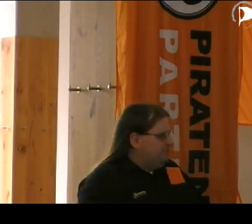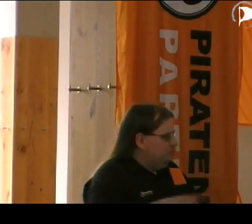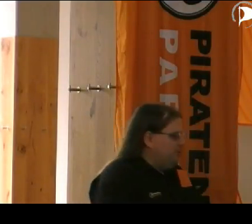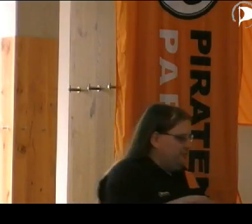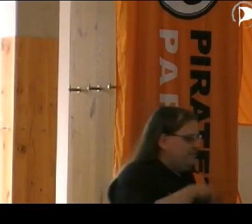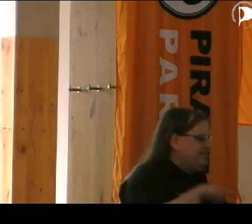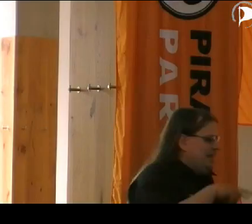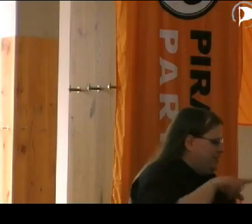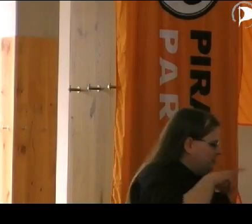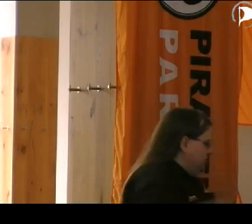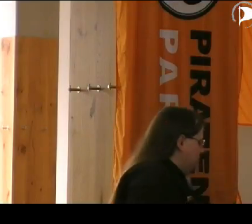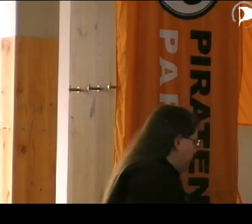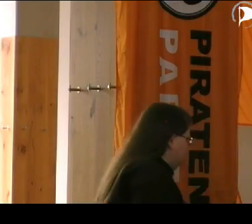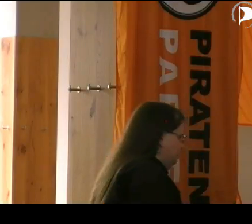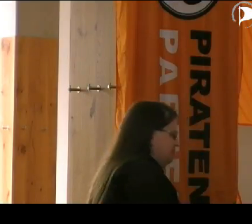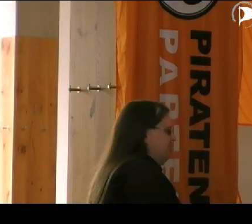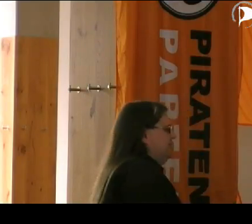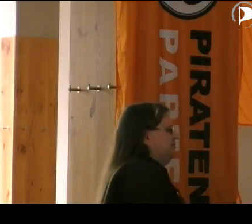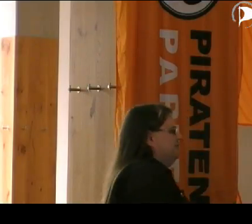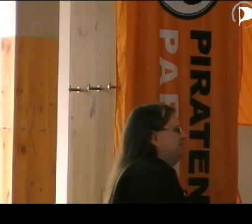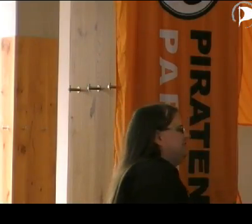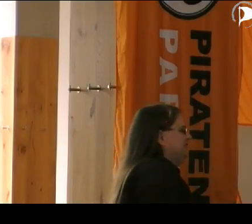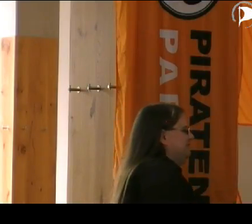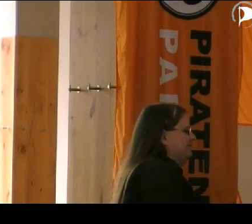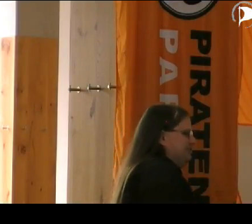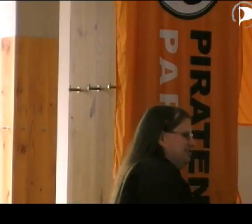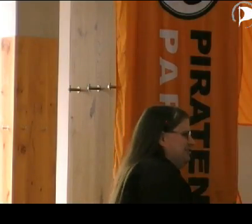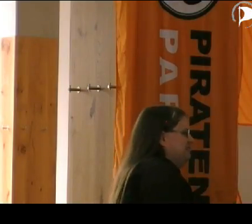links soviel ich diesen